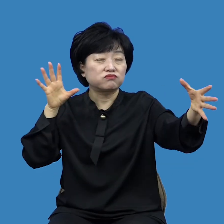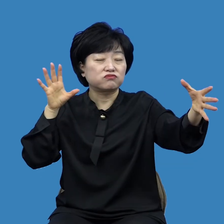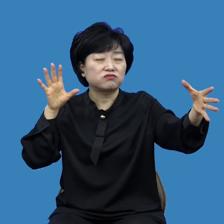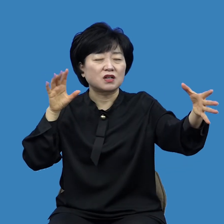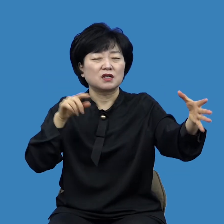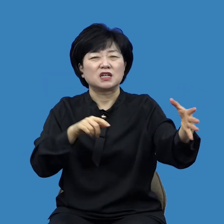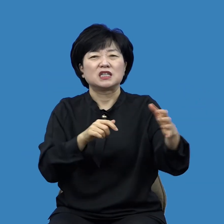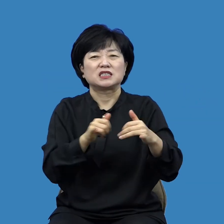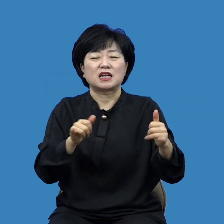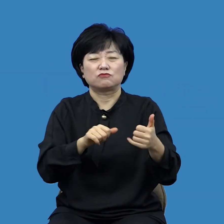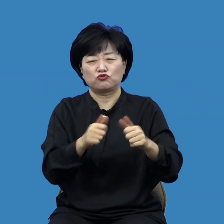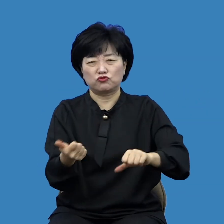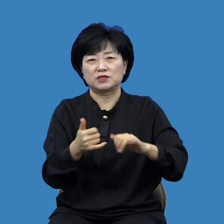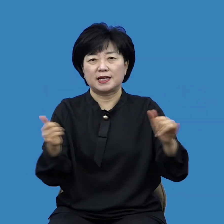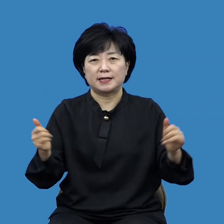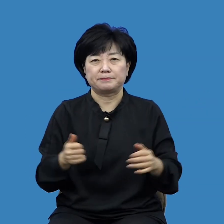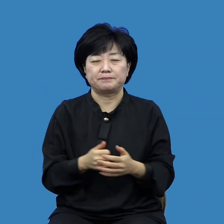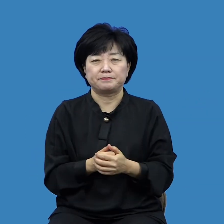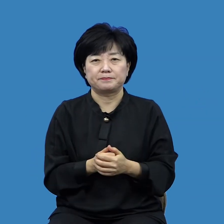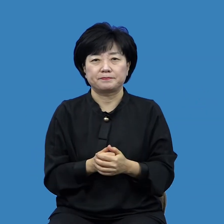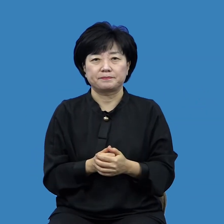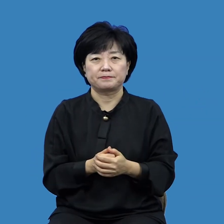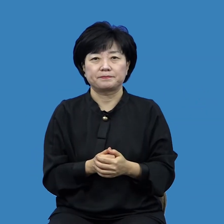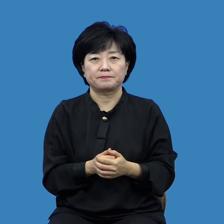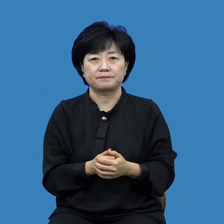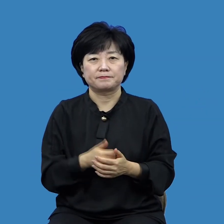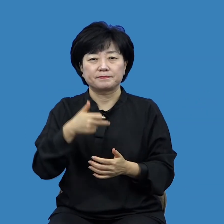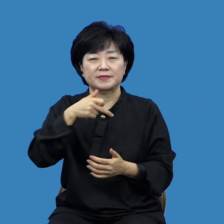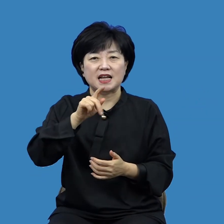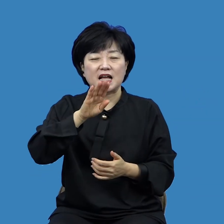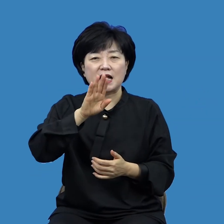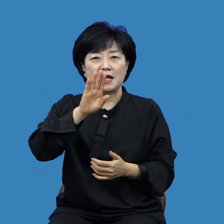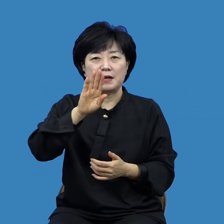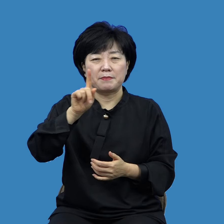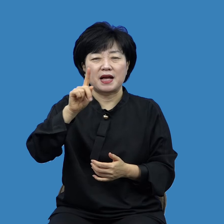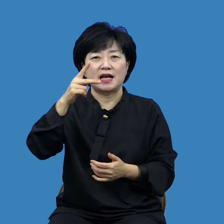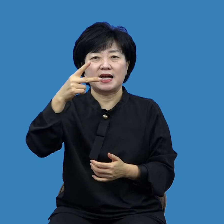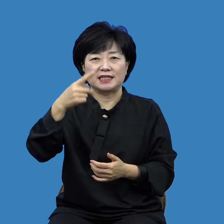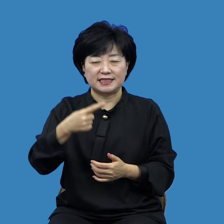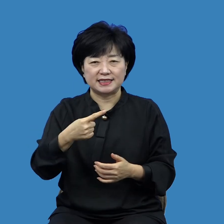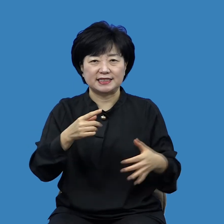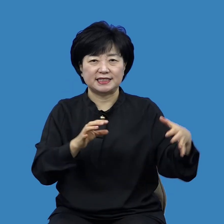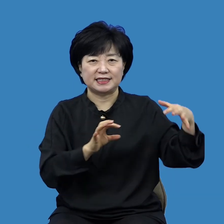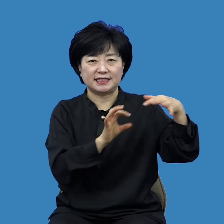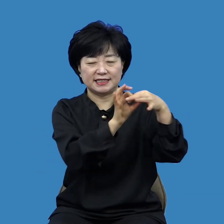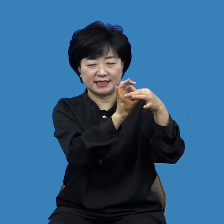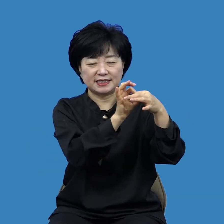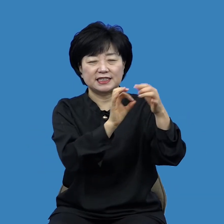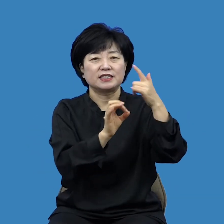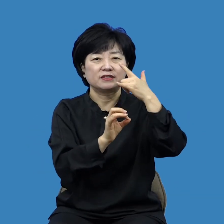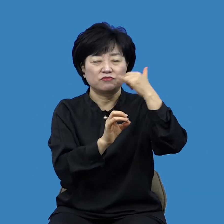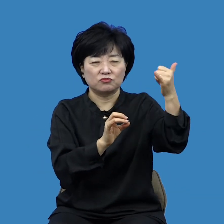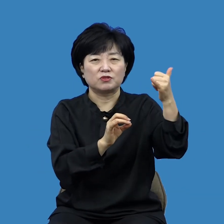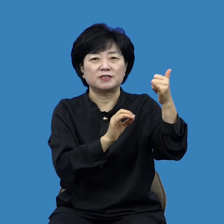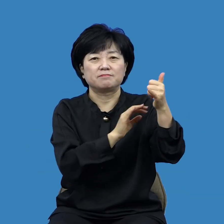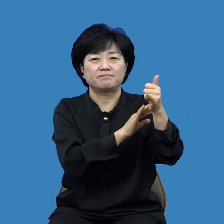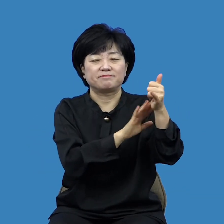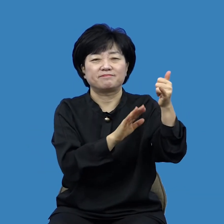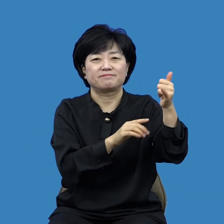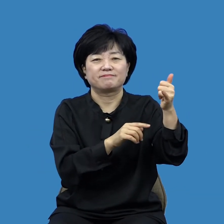그런데 우리 인생에 올바로 카바드해야 될 존재가 누구라는 거예요? 부모님이라는 거예요. 이건 너희들 좀 어려울지 모르겠다. 이건 나이 드신 분들 잘